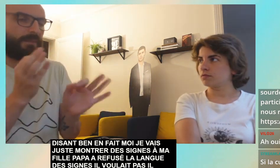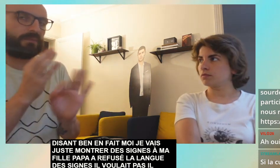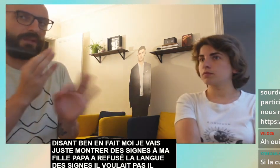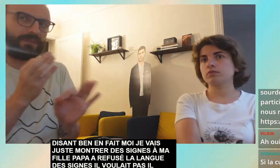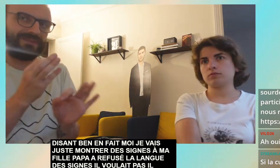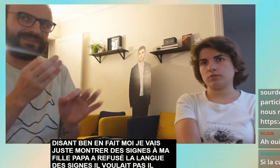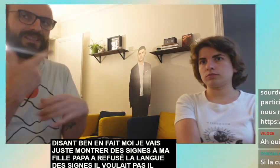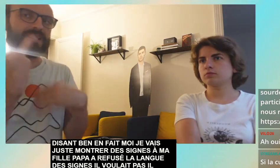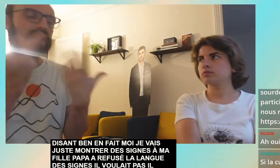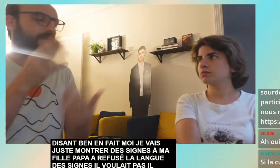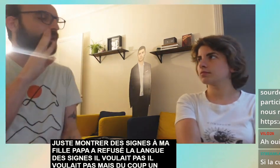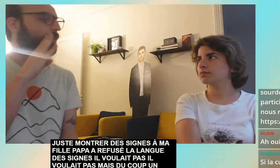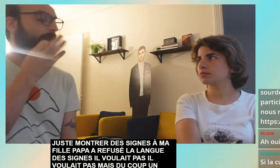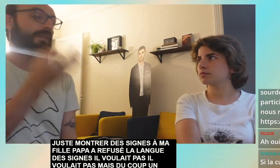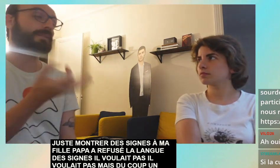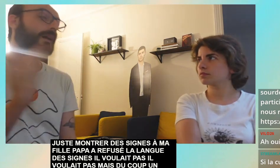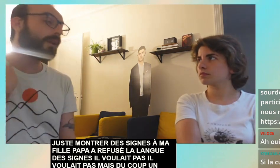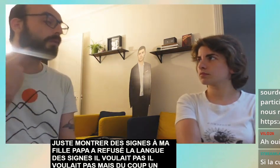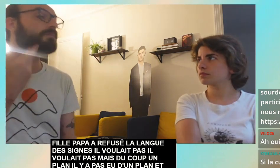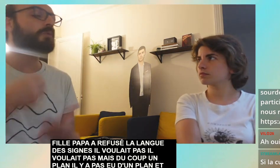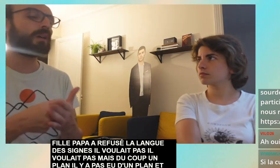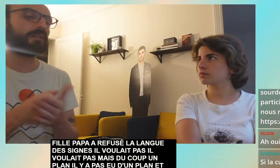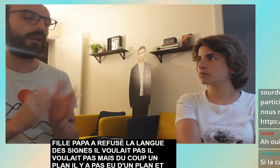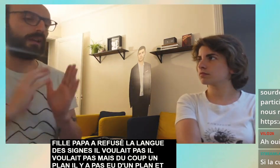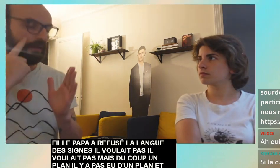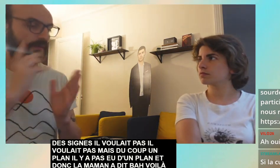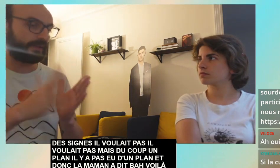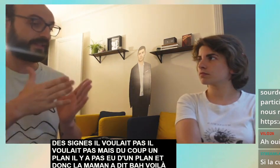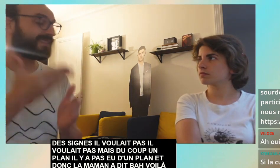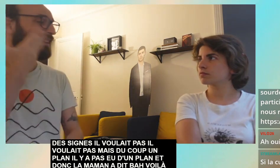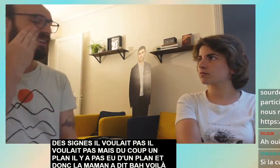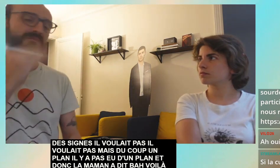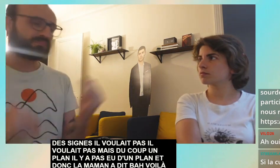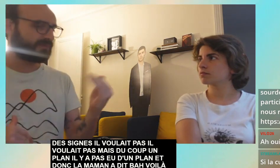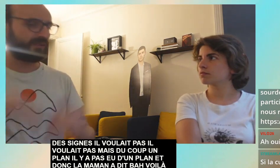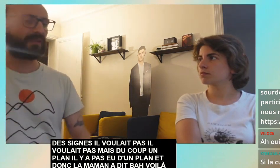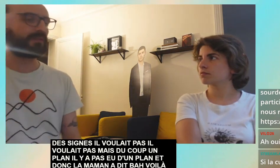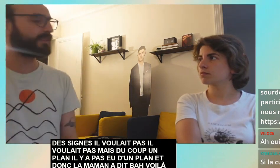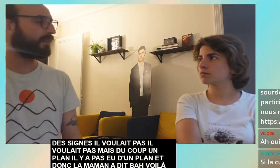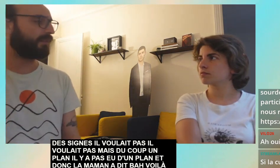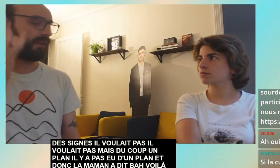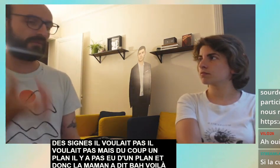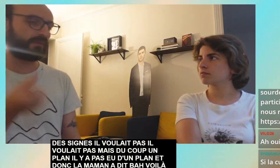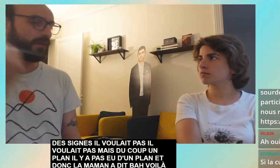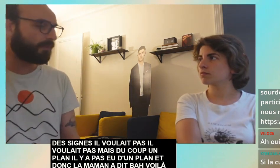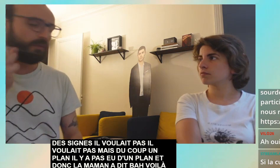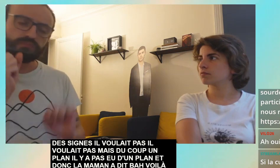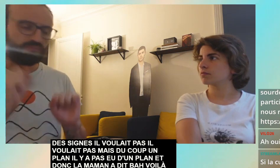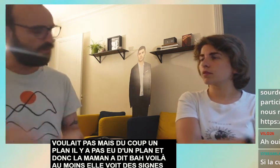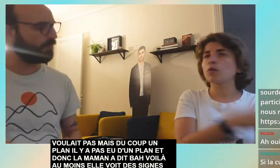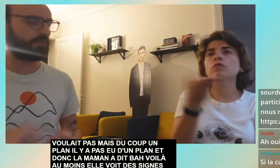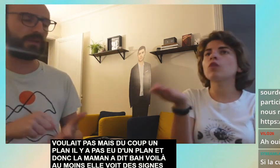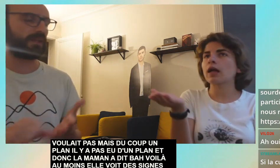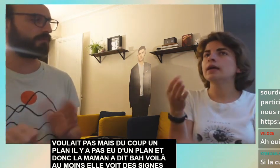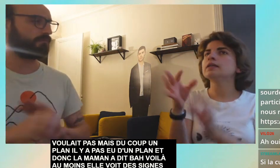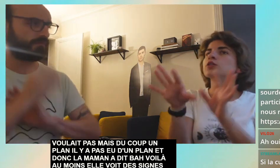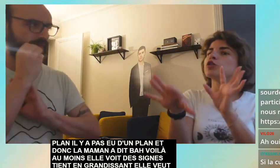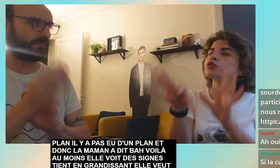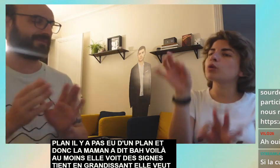eu d'implant, et donc la maman a dit voilà, au moins elle voit des signes. Si en grandissant elle veut l'implant, on peut le payer. Voilà. C'est le choix